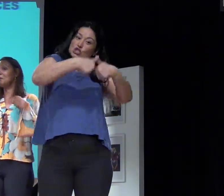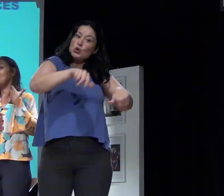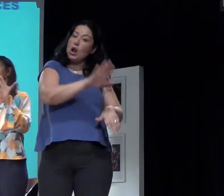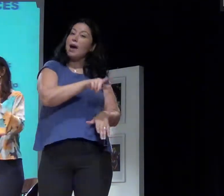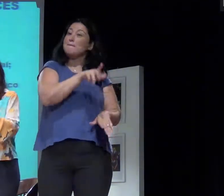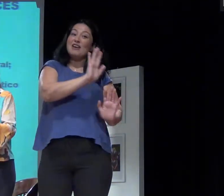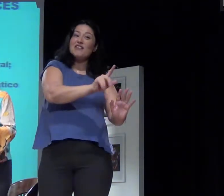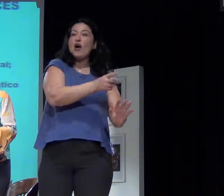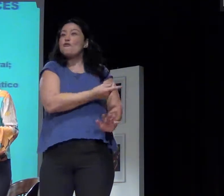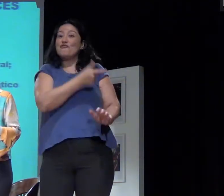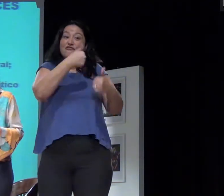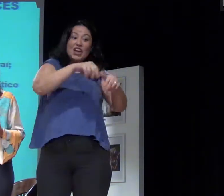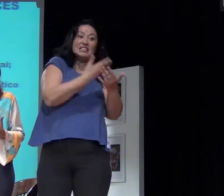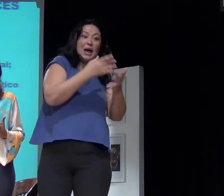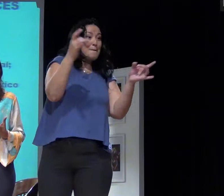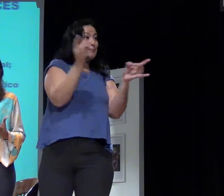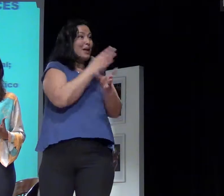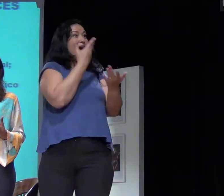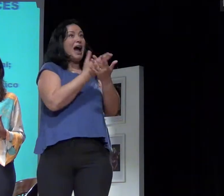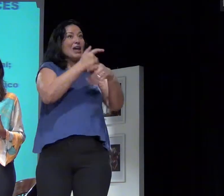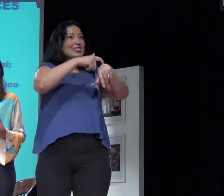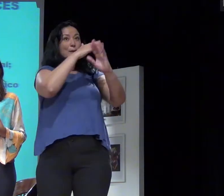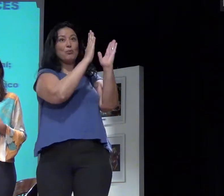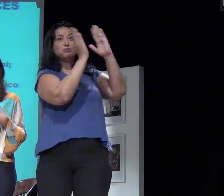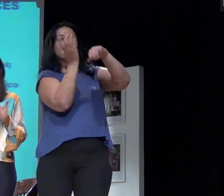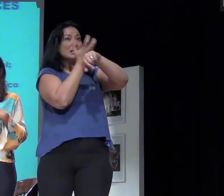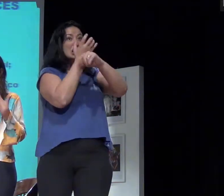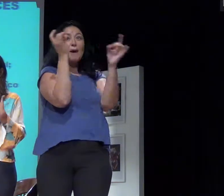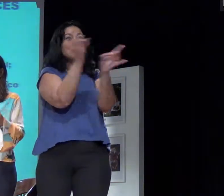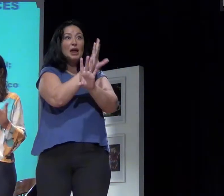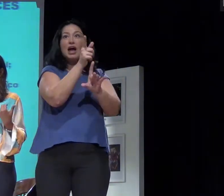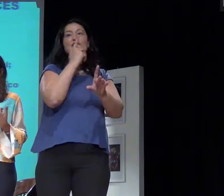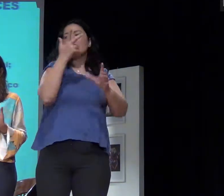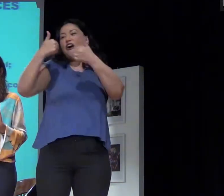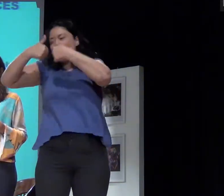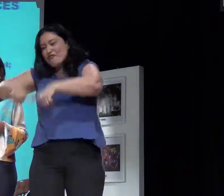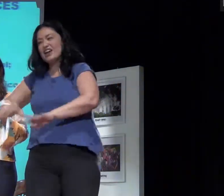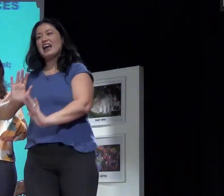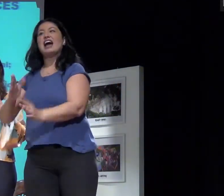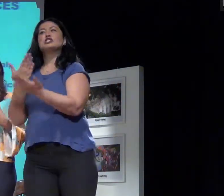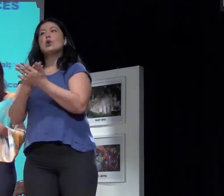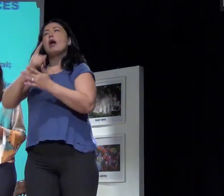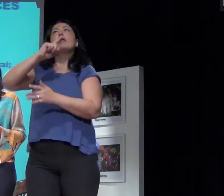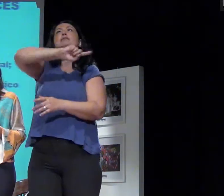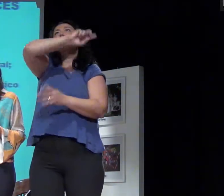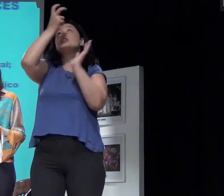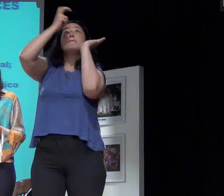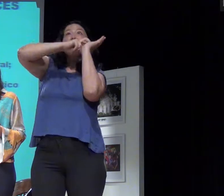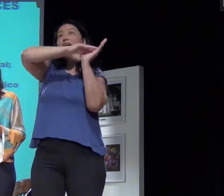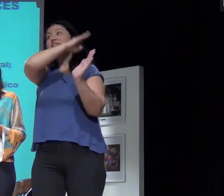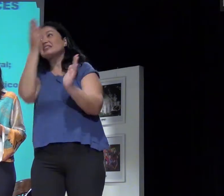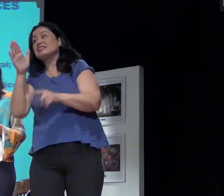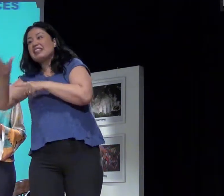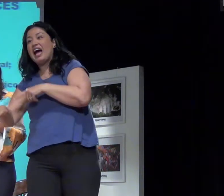eles não vão embora da escola depois que termina o tempo de aula deles. Muitos deles passam a ficar na escola, às vezes passam manhã, tarde e noite na